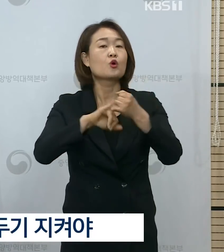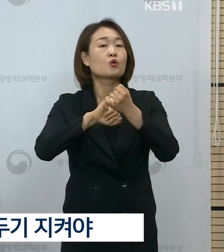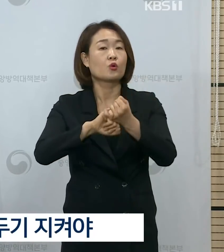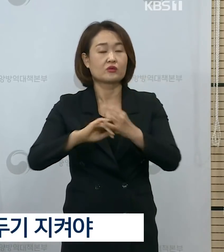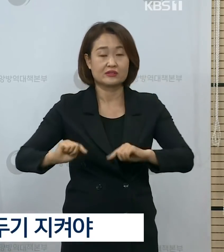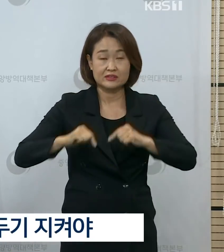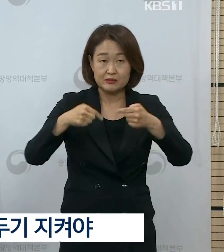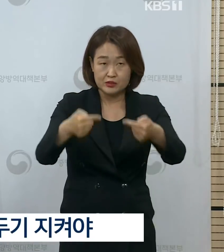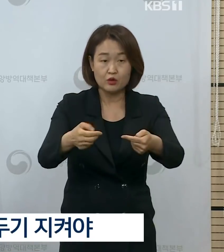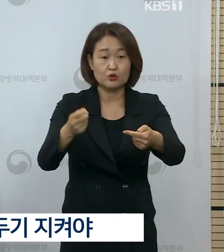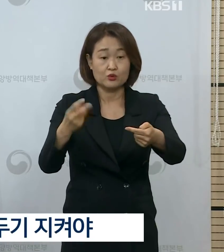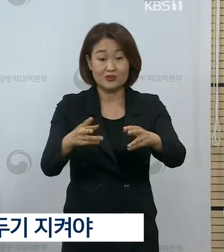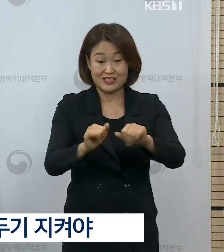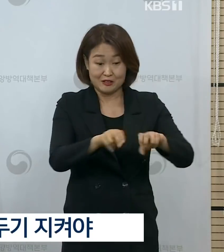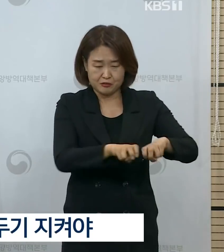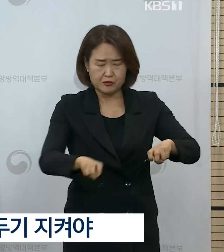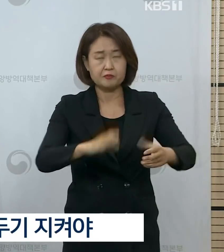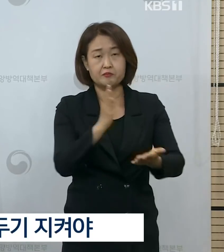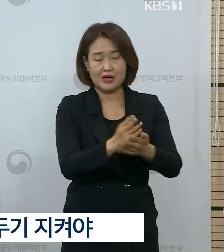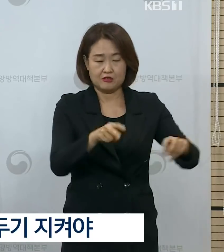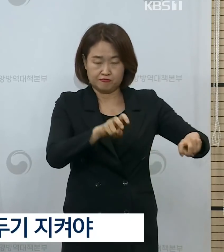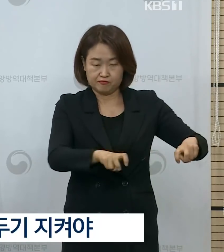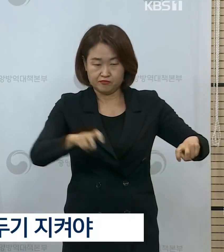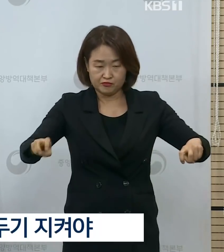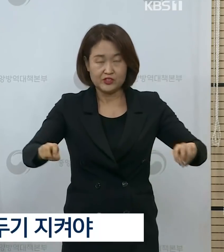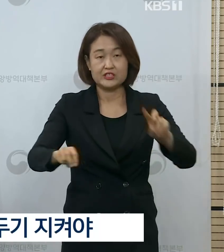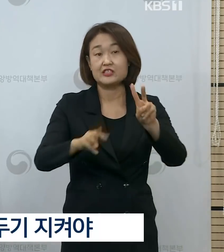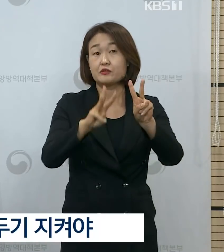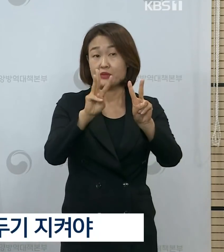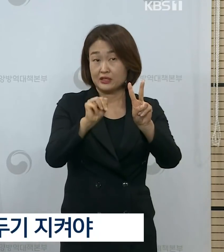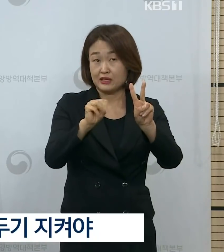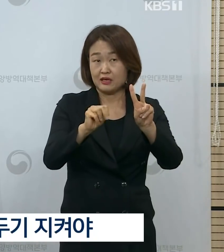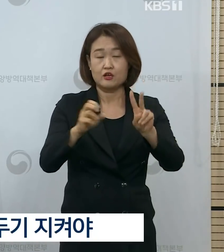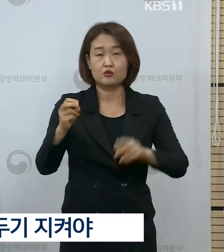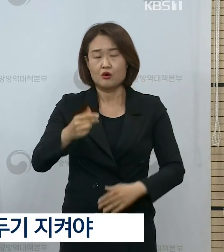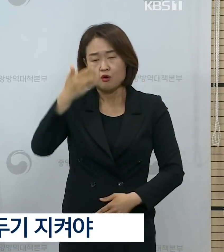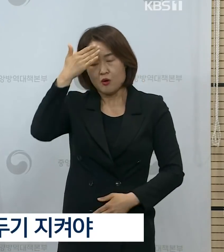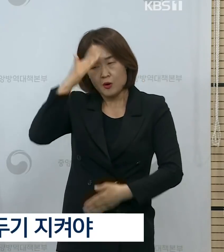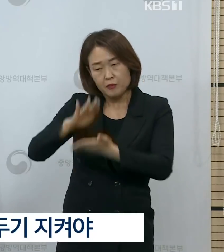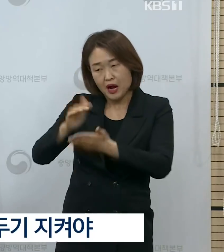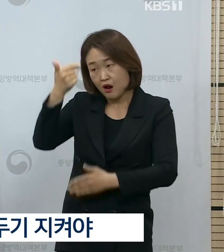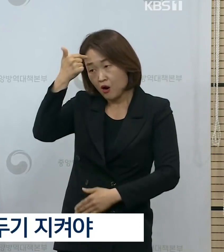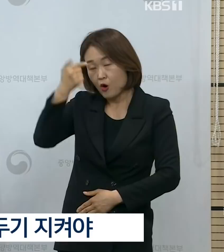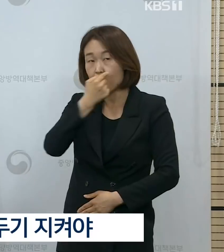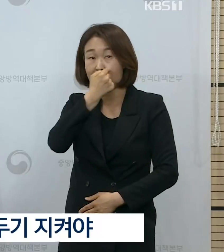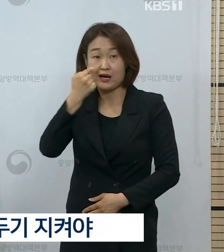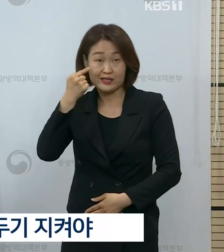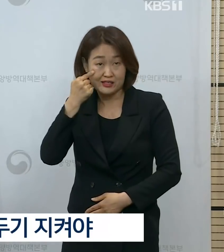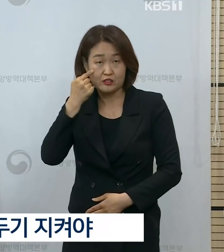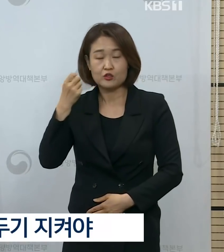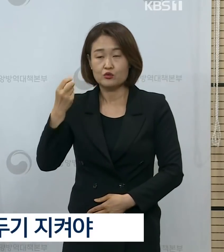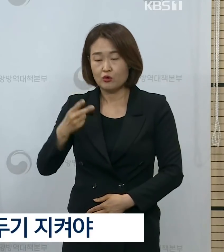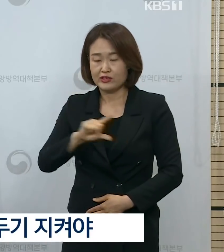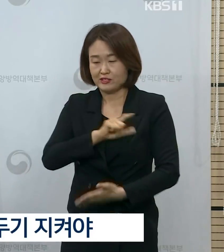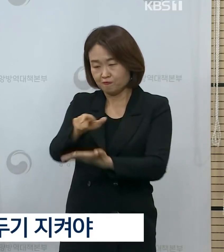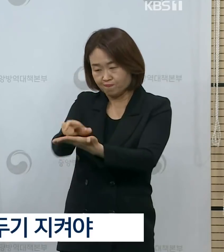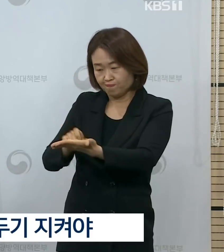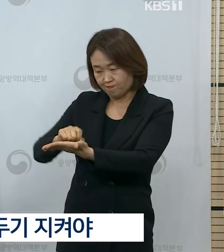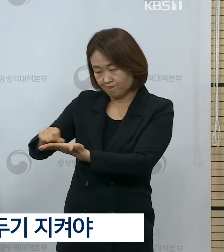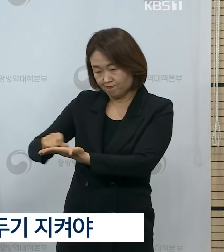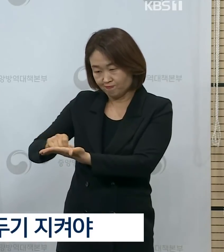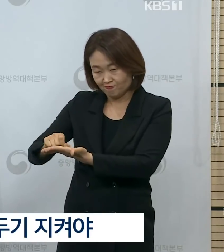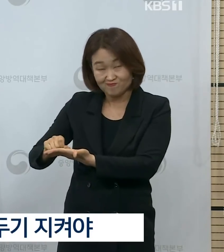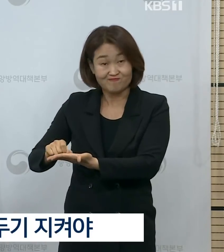간의 2m 이상 거리 두기, 또 발열 등 의심 증상 확인 후 출입을 하기, 그리고 출입 명부 작성 등 기본